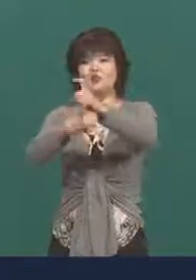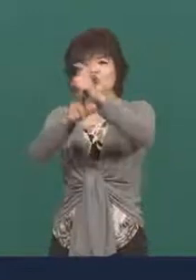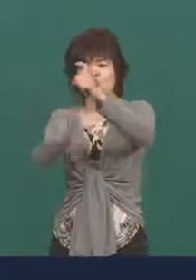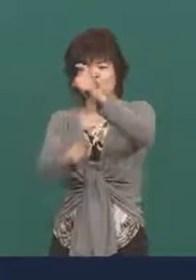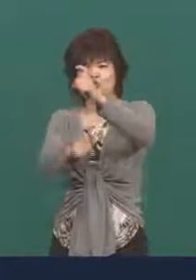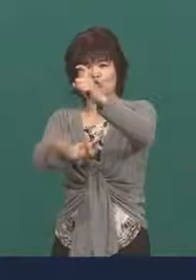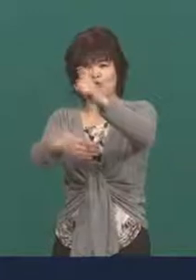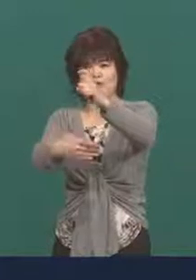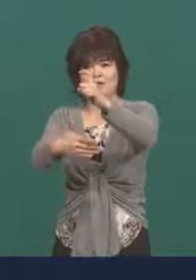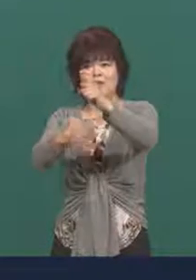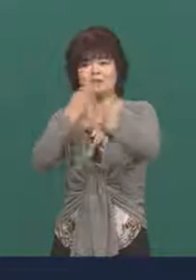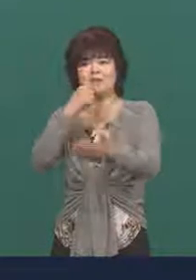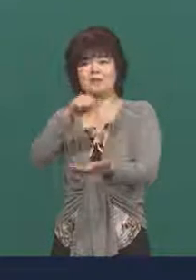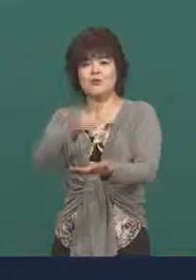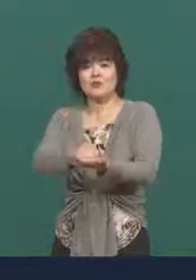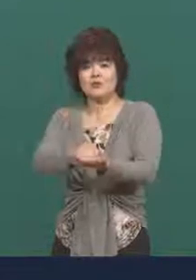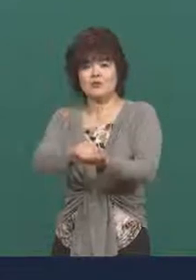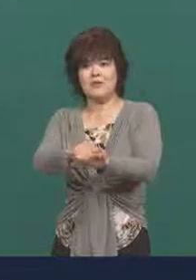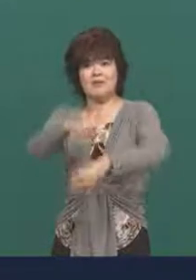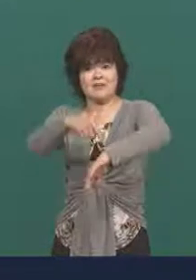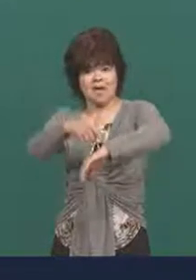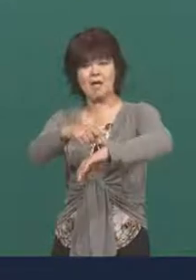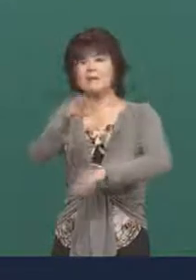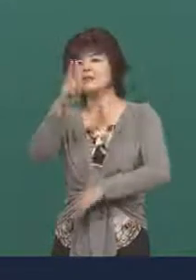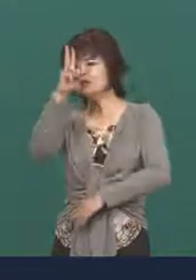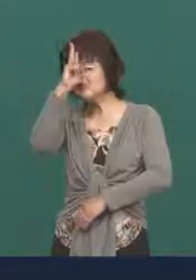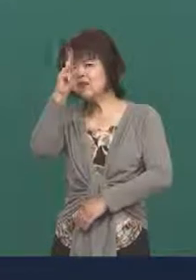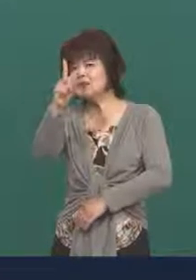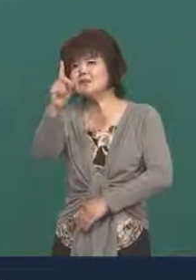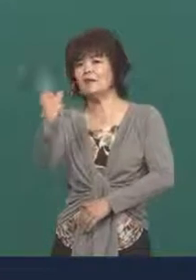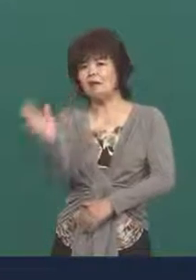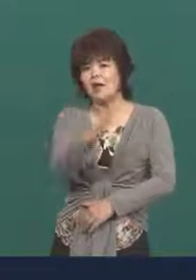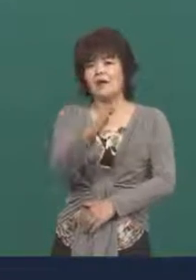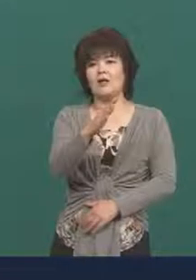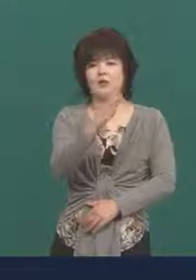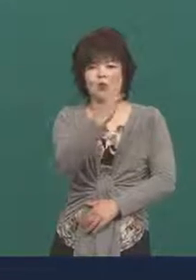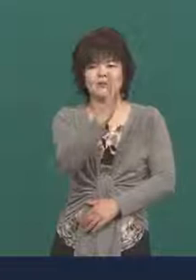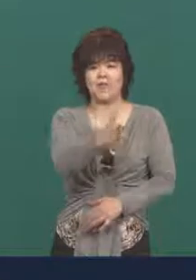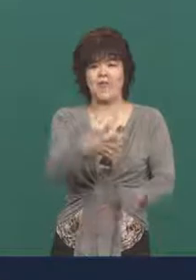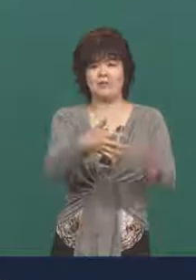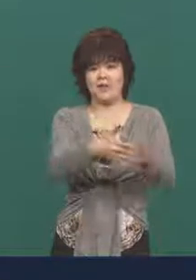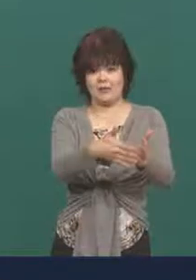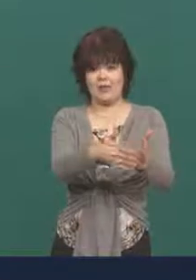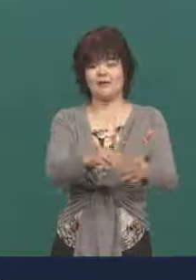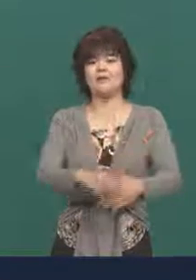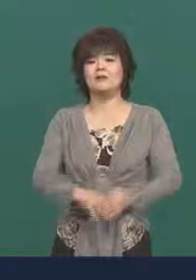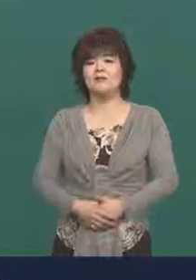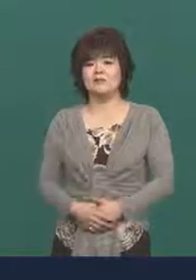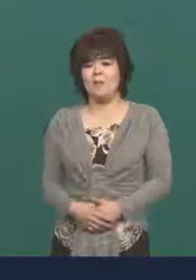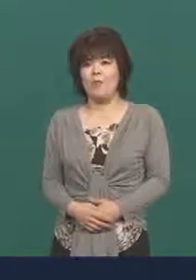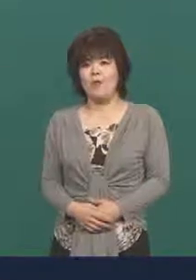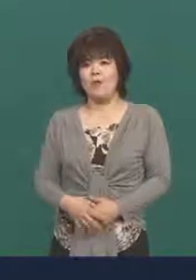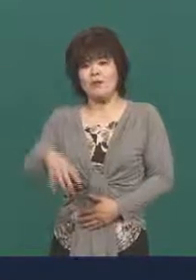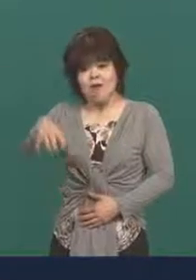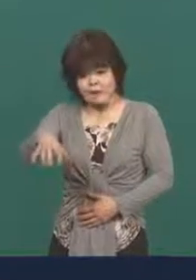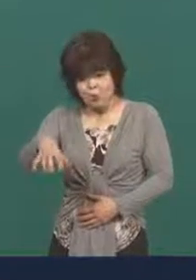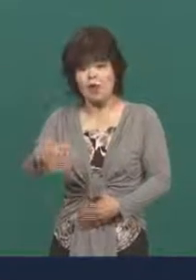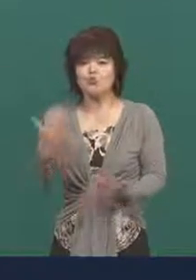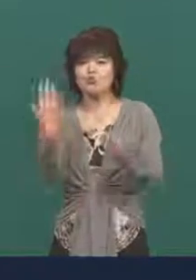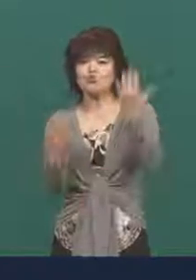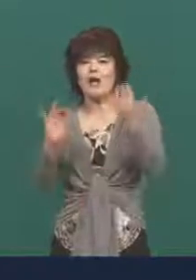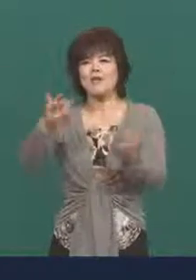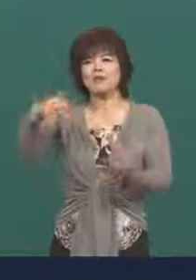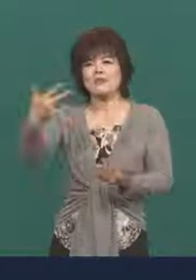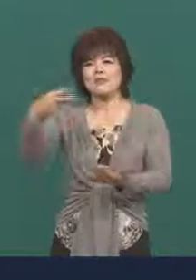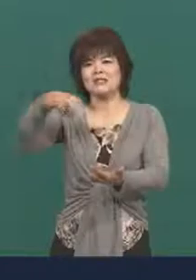日時は10月19日日曜日、昼1時から夕方4時30分まで。